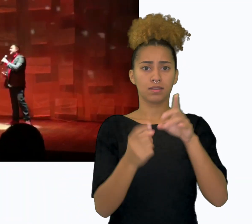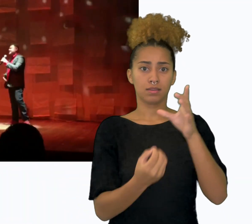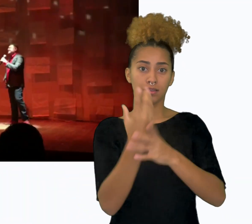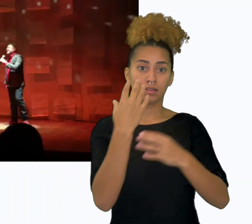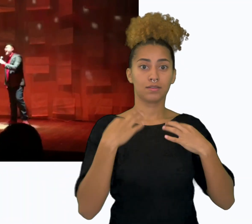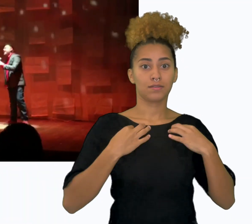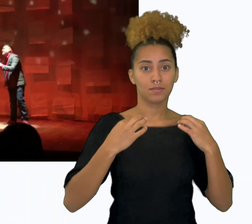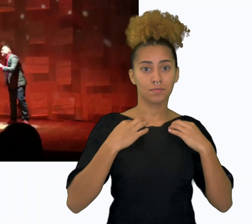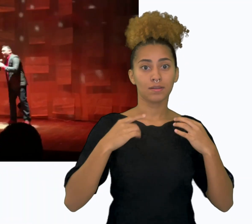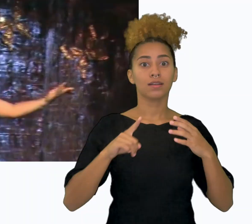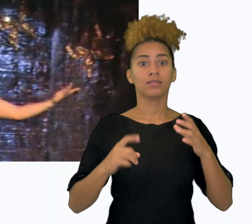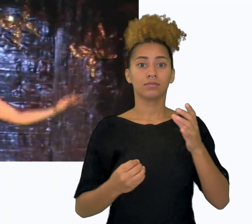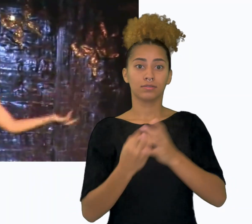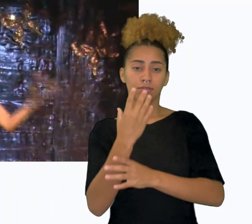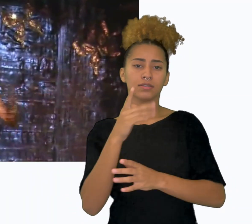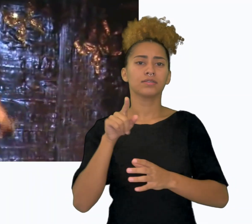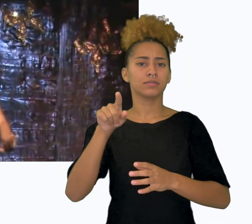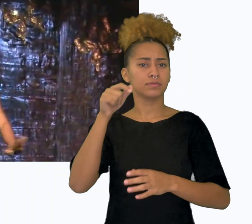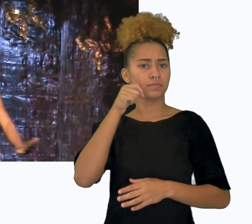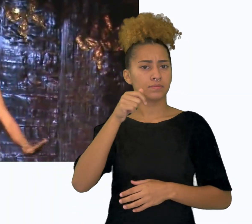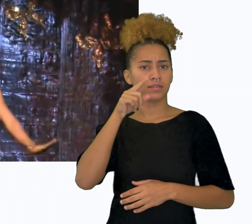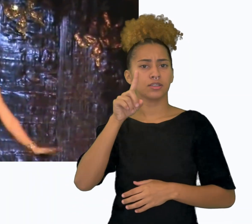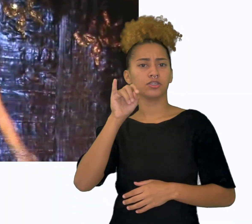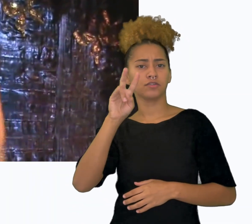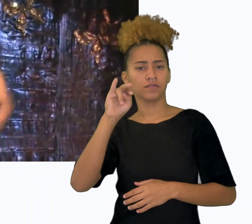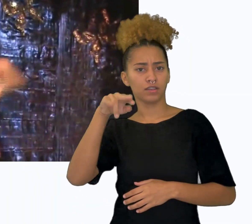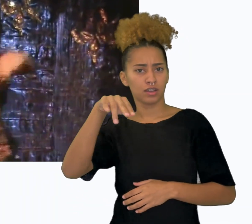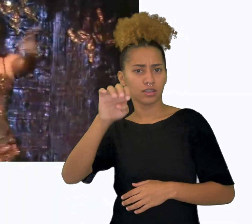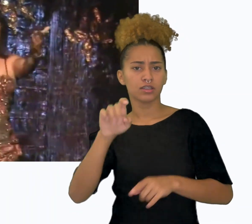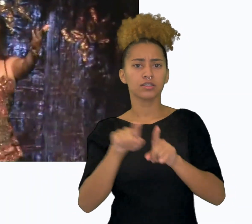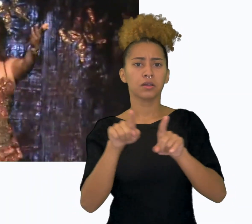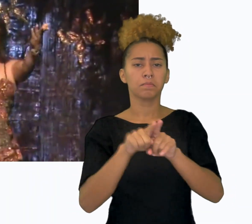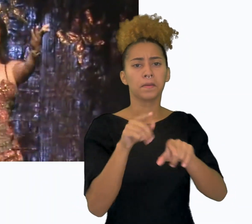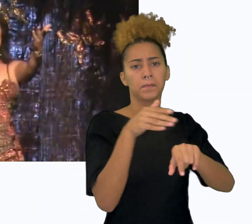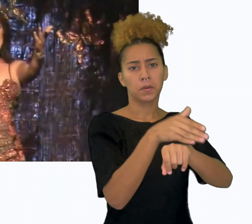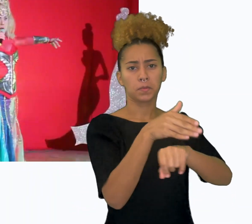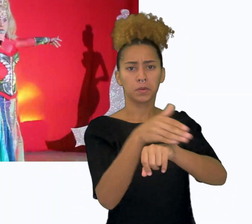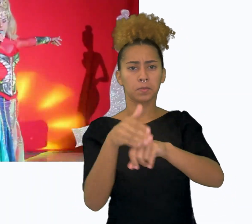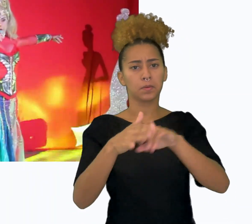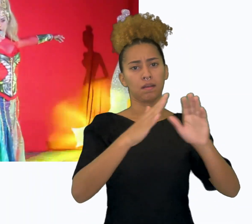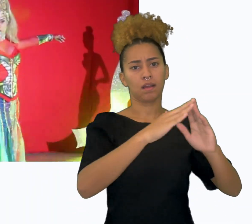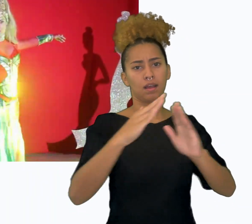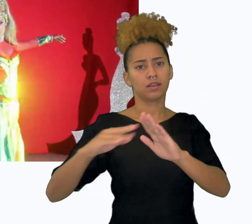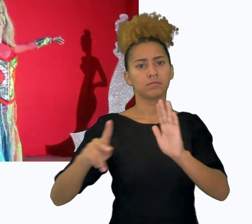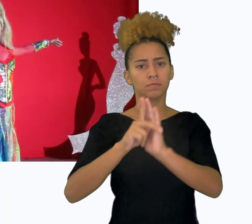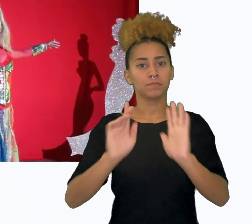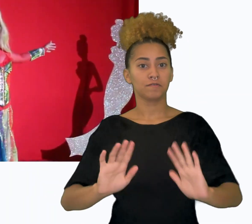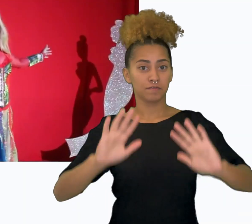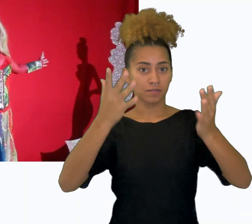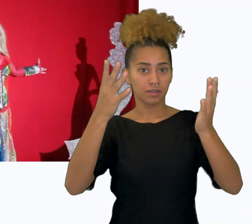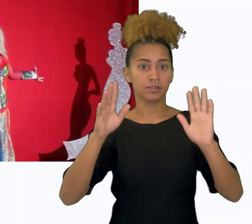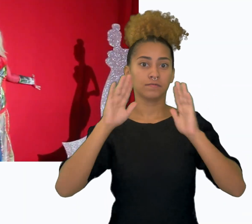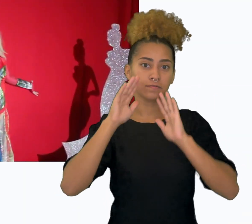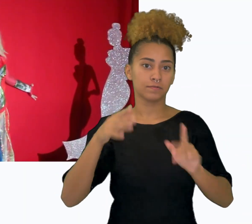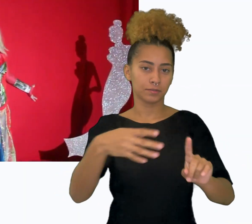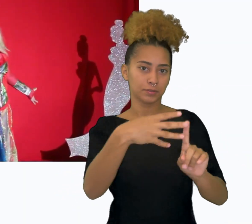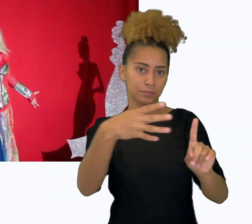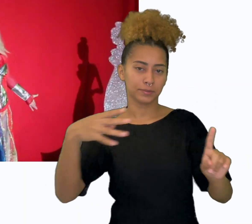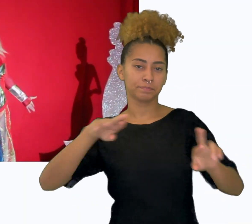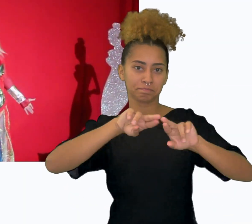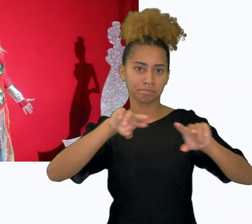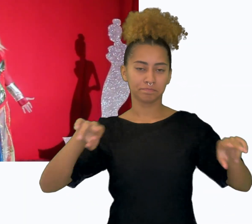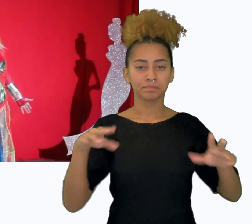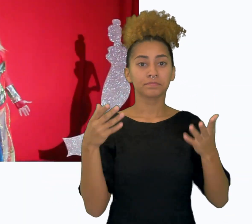na extinta Boate Divine e participou de diversas casas da cidade, como Thor, Renascença, Dona Santa, Califórnia, Mykonos e